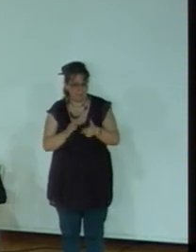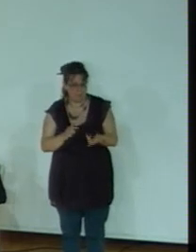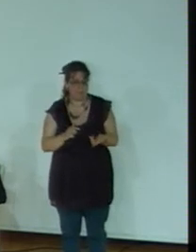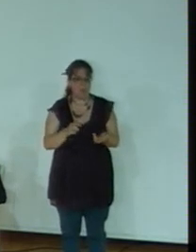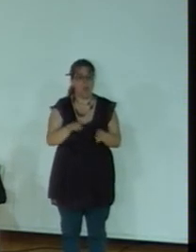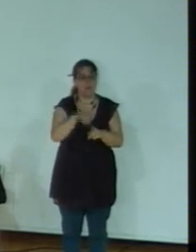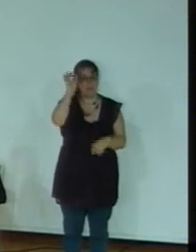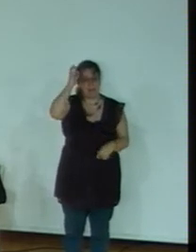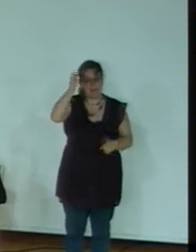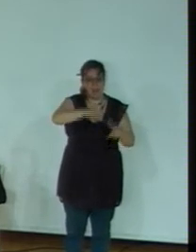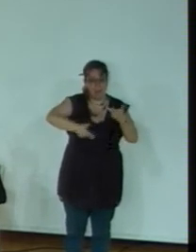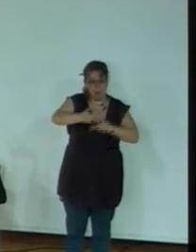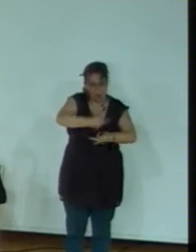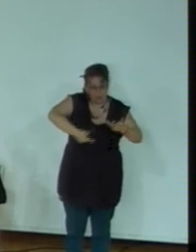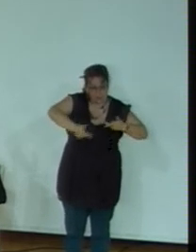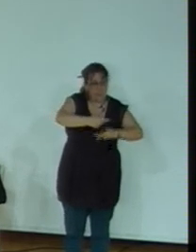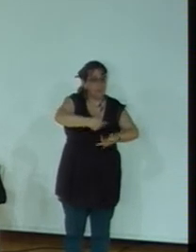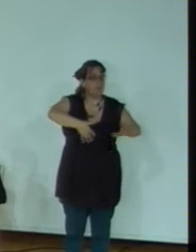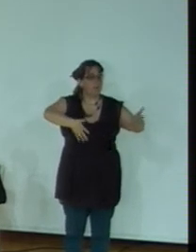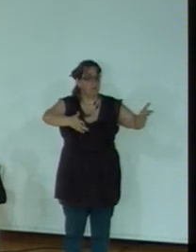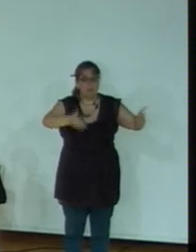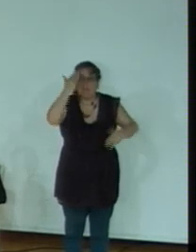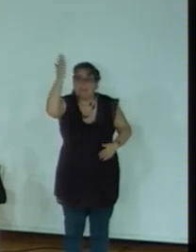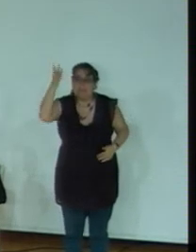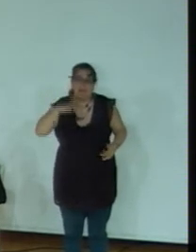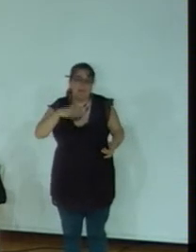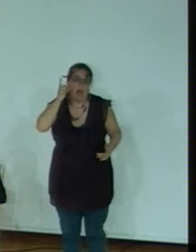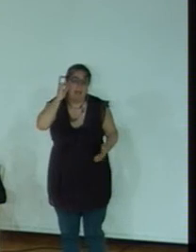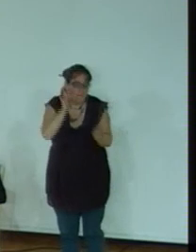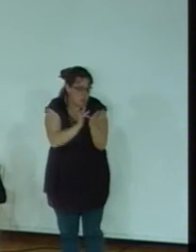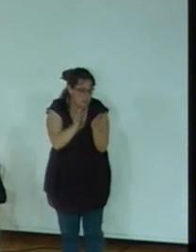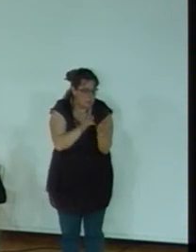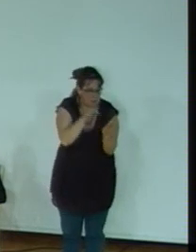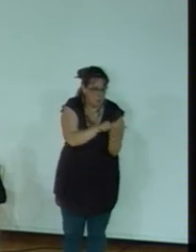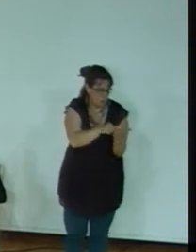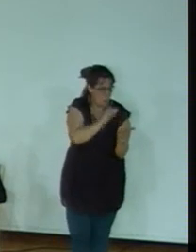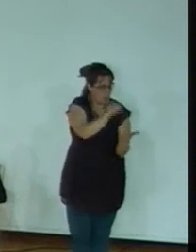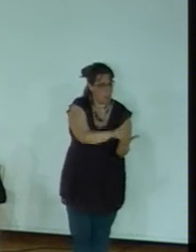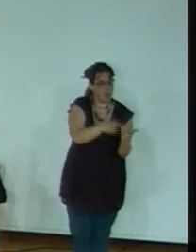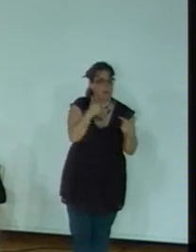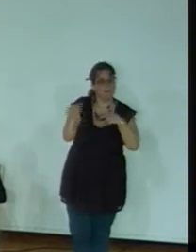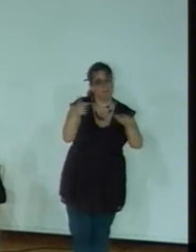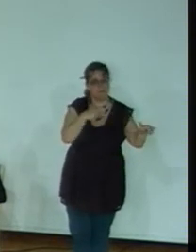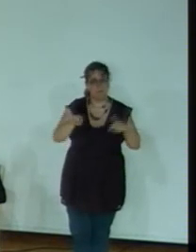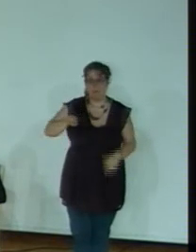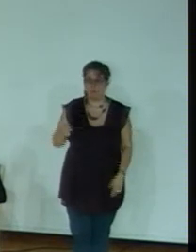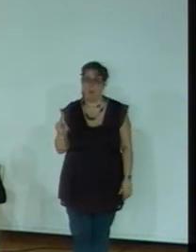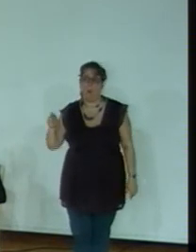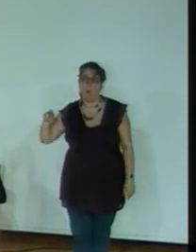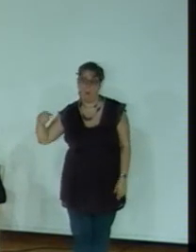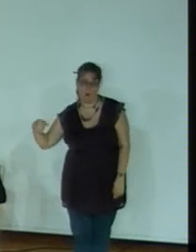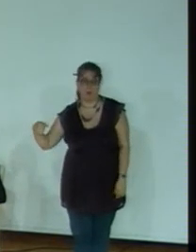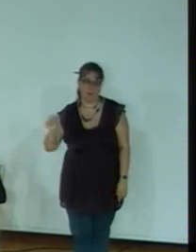Étincelle Coworking. Si vous avez un téléphone, cherchez bazardulibre.org, vous aurez toutes